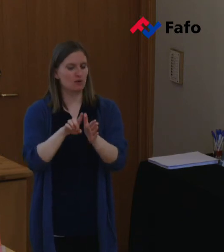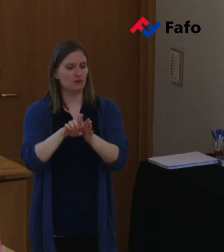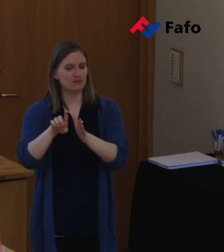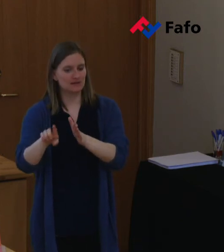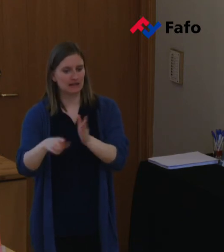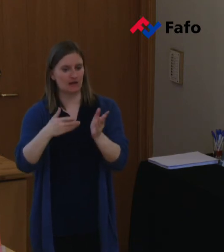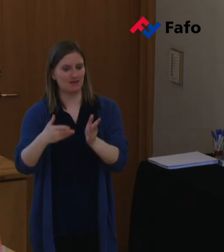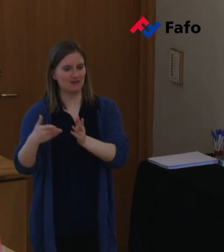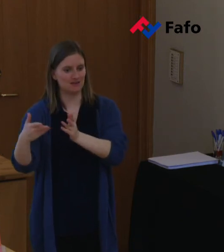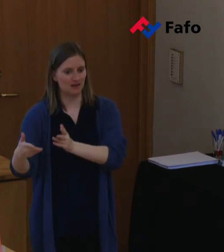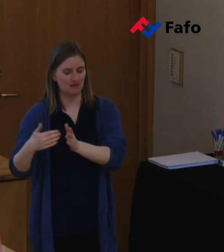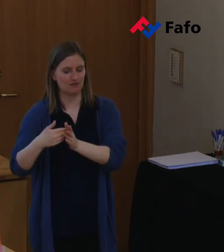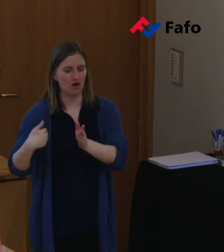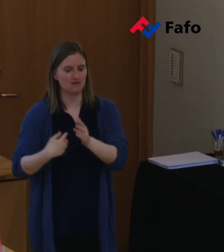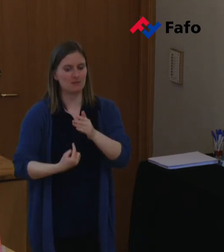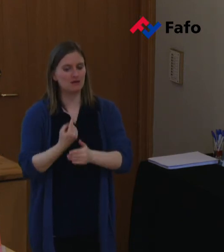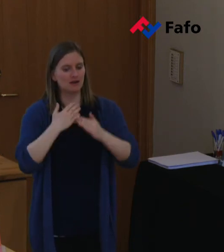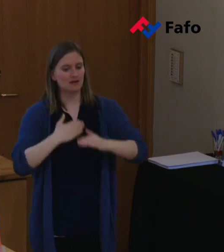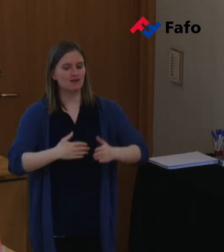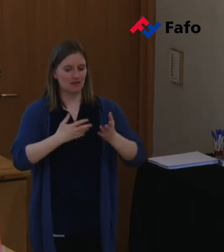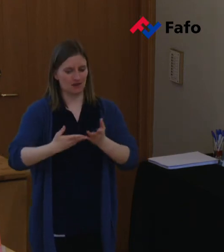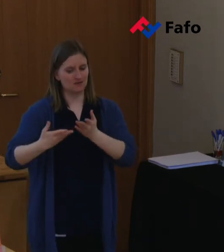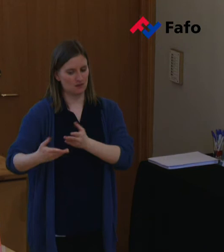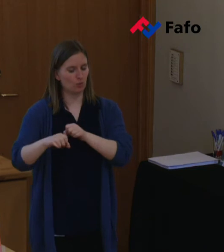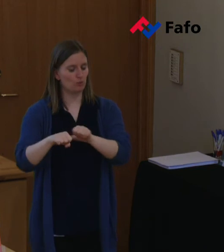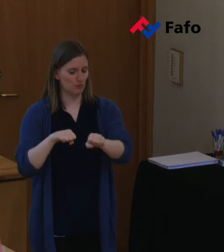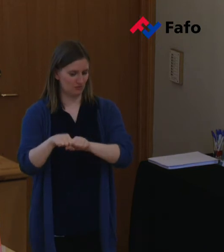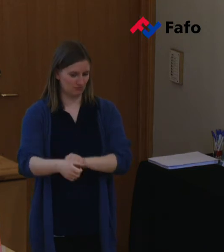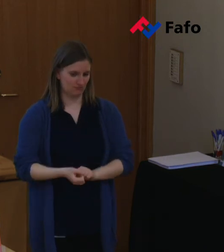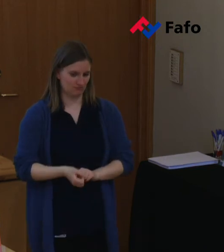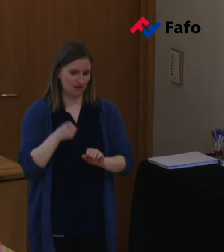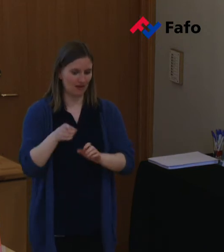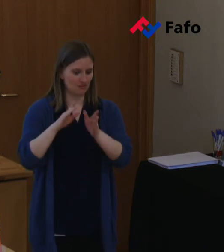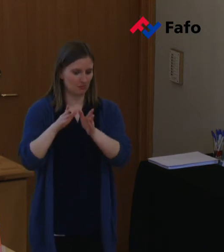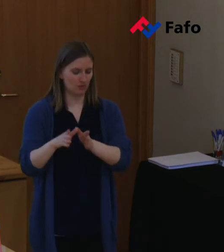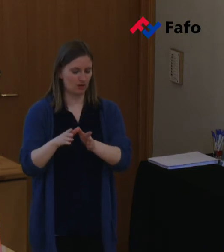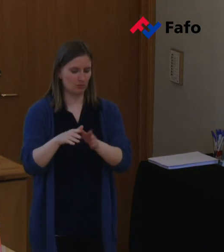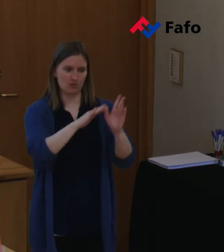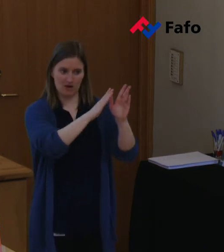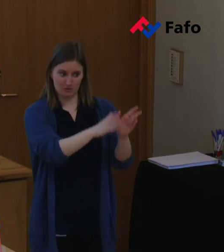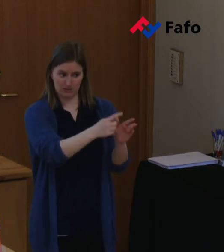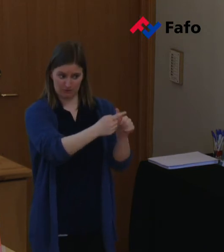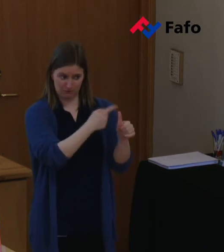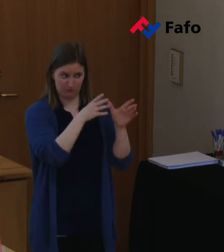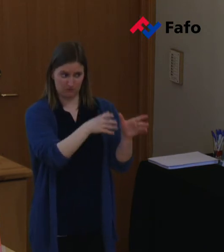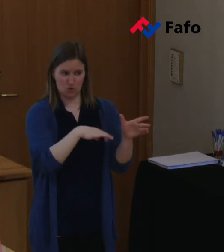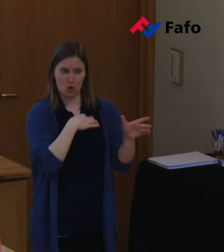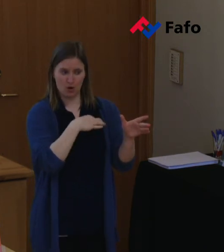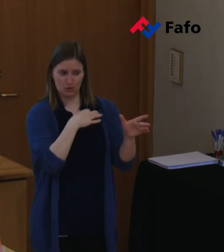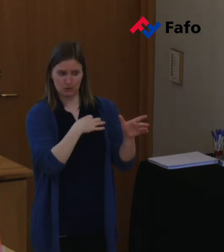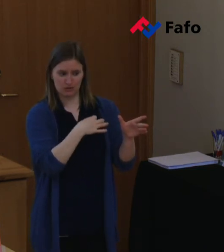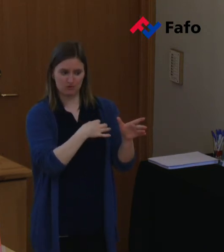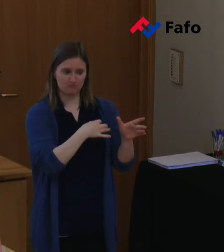samtidige tjenester fra spesialisthelsetjenesten og kommunen. I den modellen på Housing First så var det et ønske om å ha